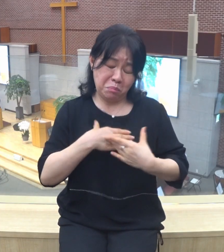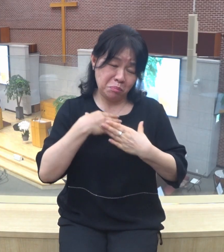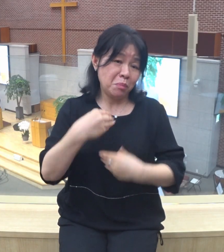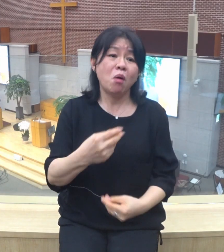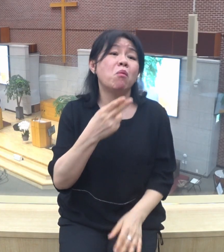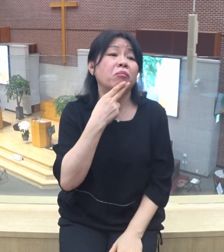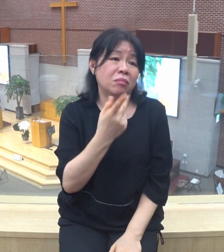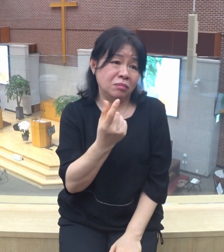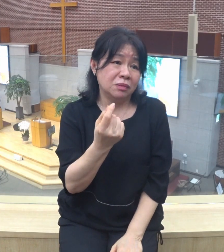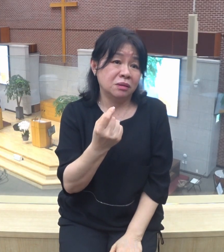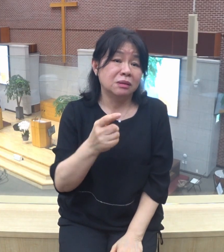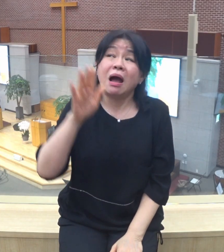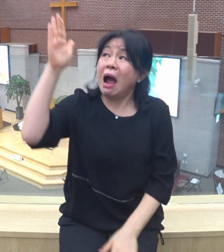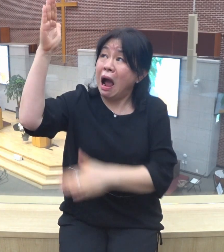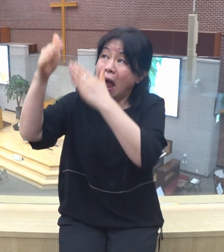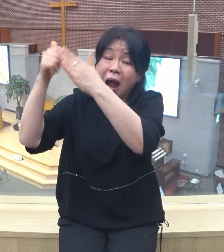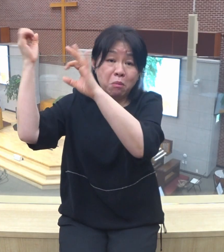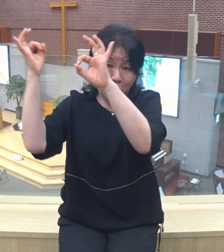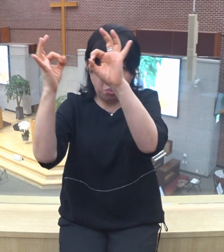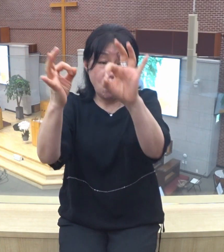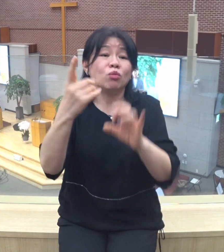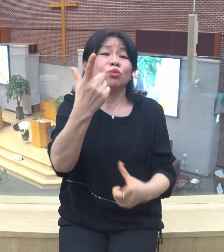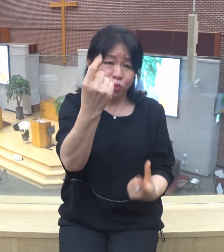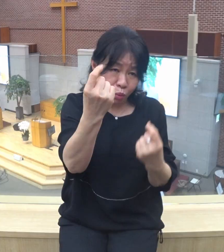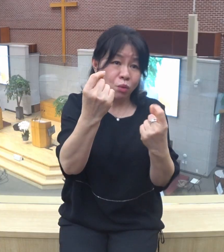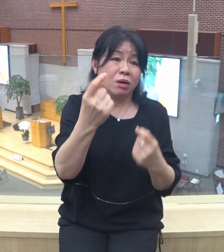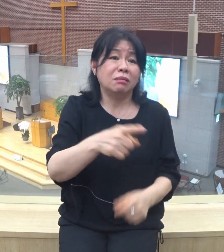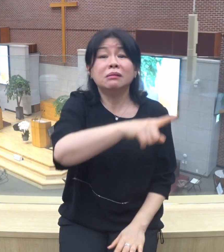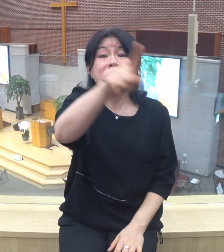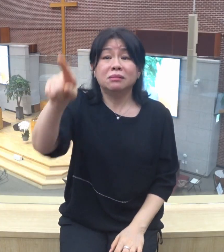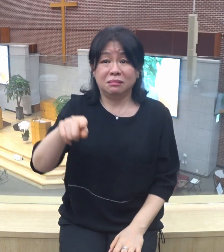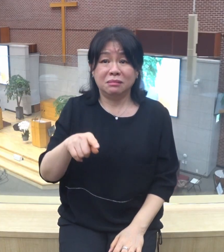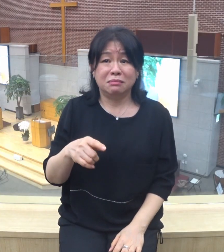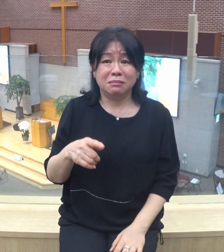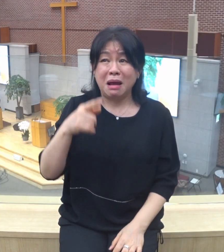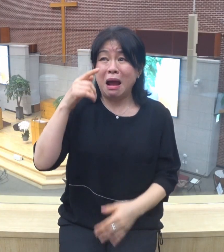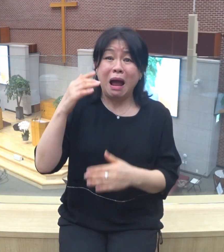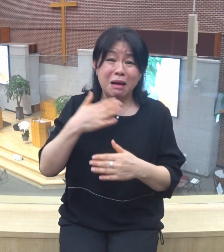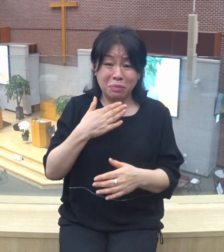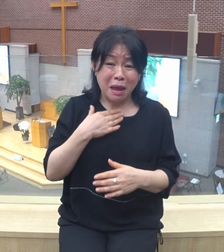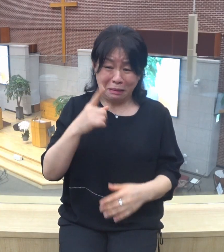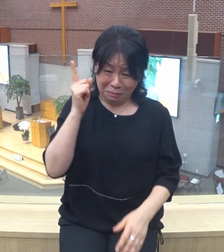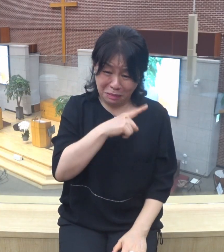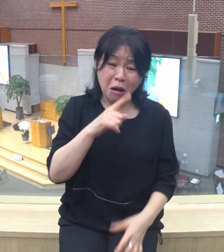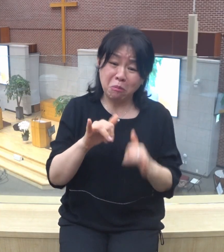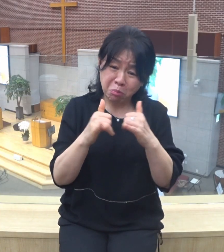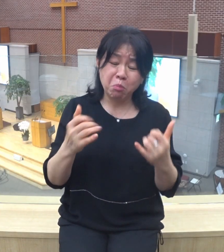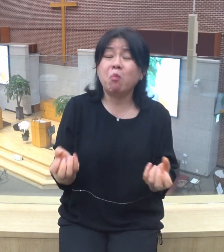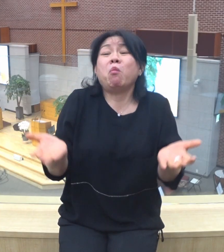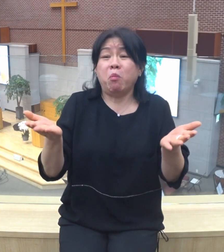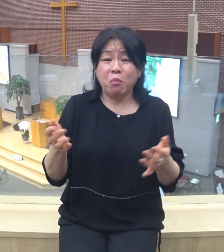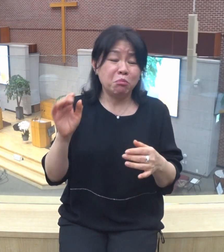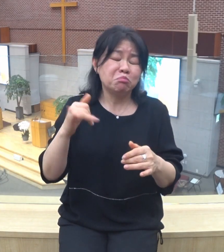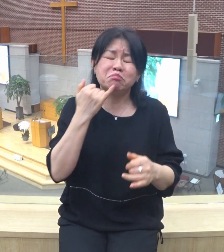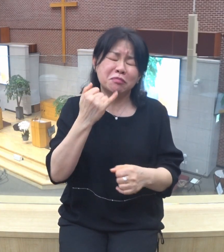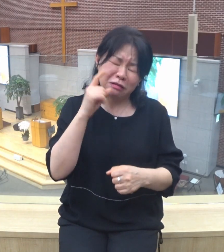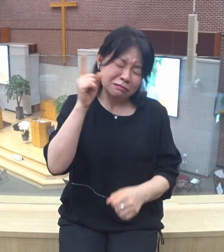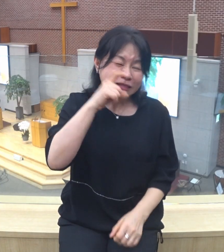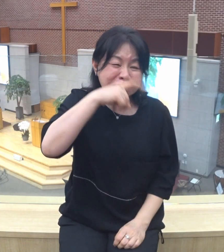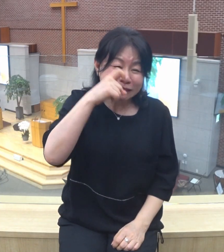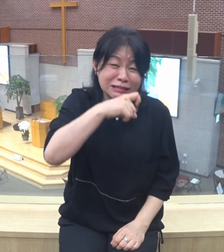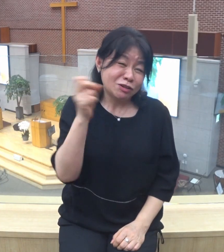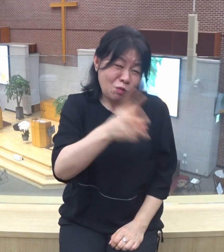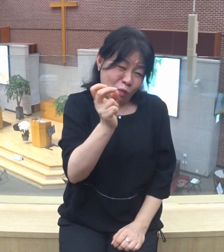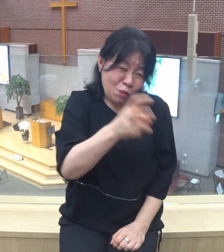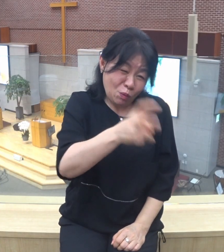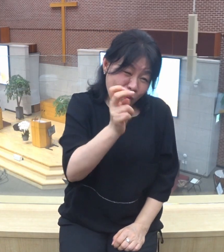마음이라고 생각합니다. 하나님께서 우리를 사랑하셔서 보배롭고 존귀하게 여기시는데 내가 나를 하찮게